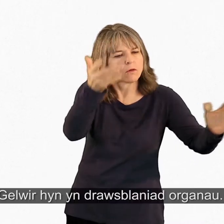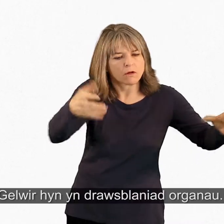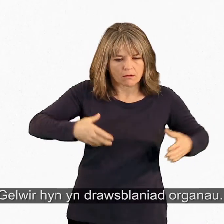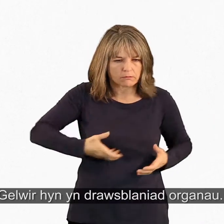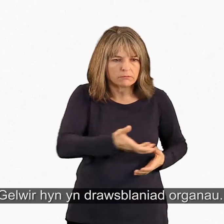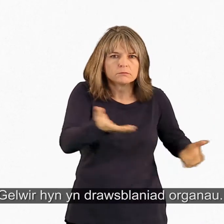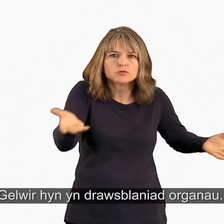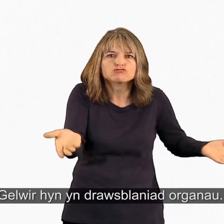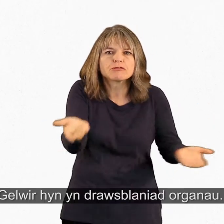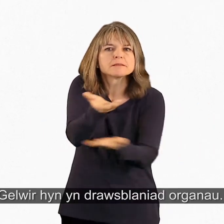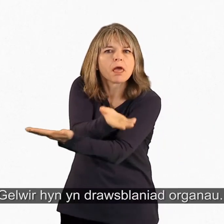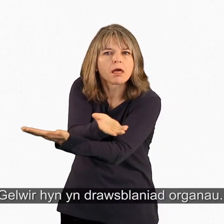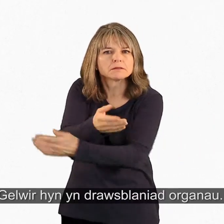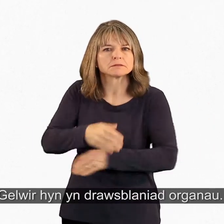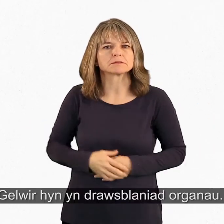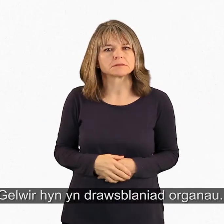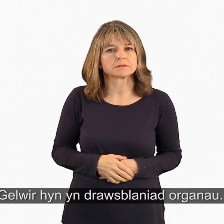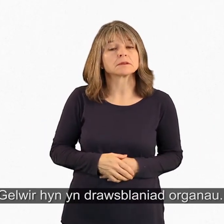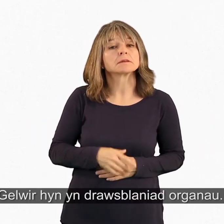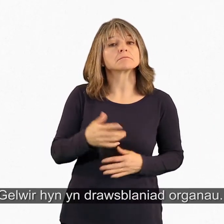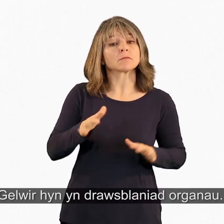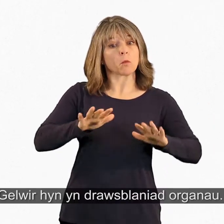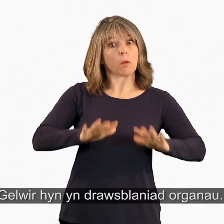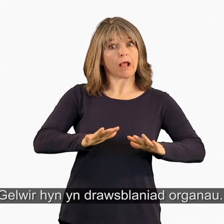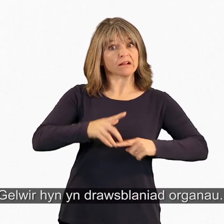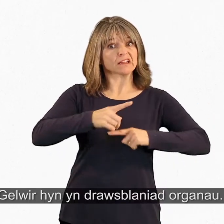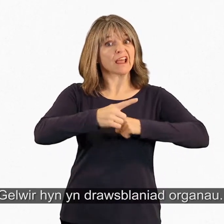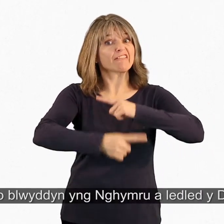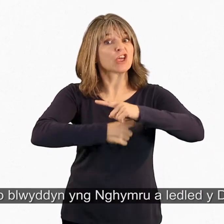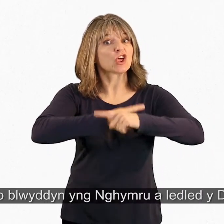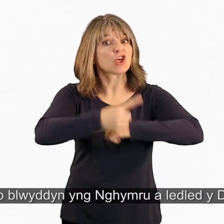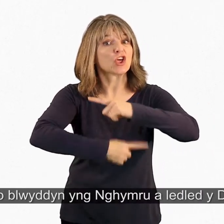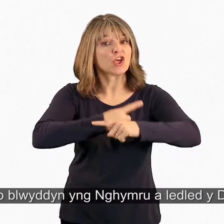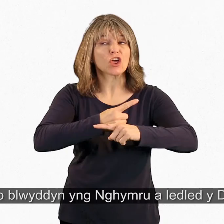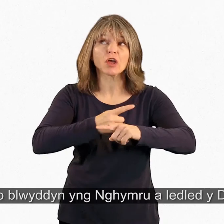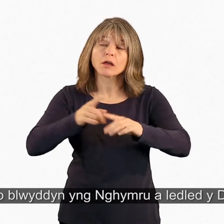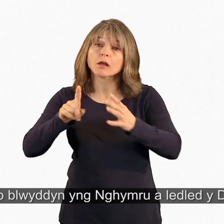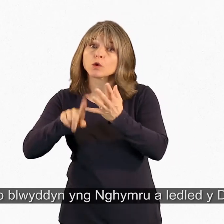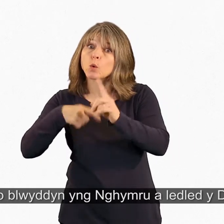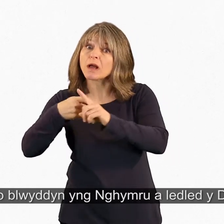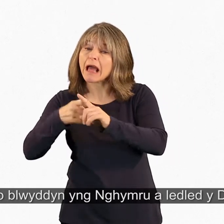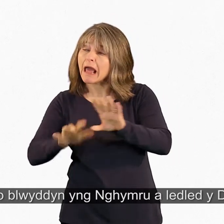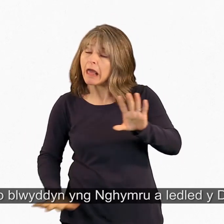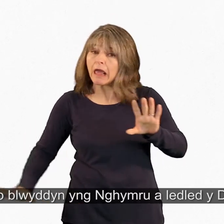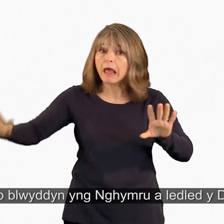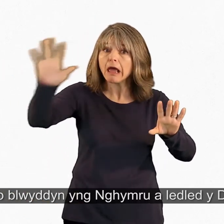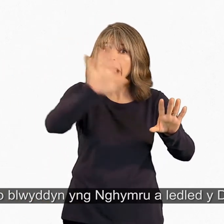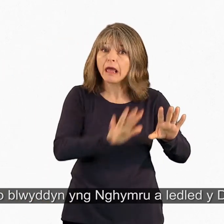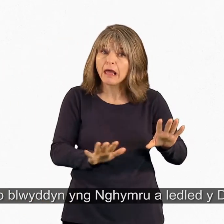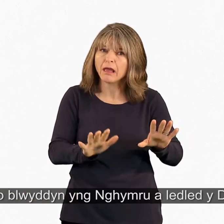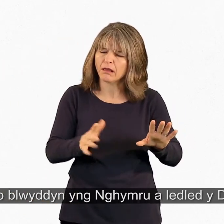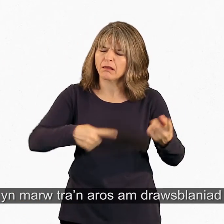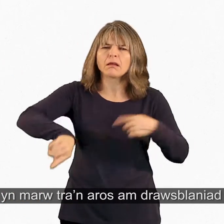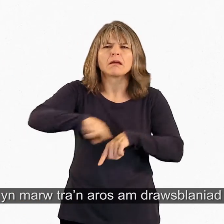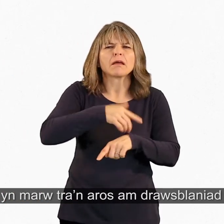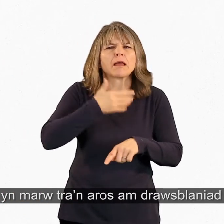Gelwyr hyn yn draws blaniad organau. Bob blwyddyn yng Nghymru o ledled y Deyrnas Unedig, mae pobl yn